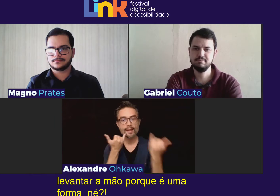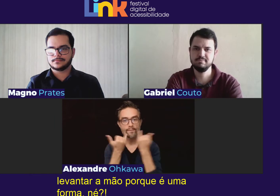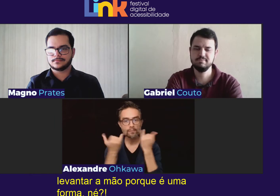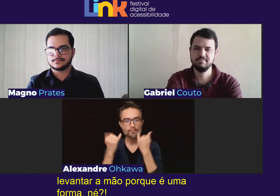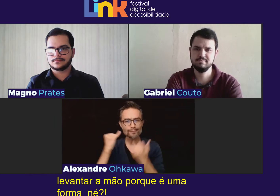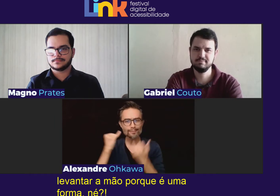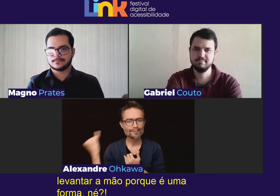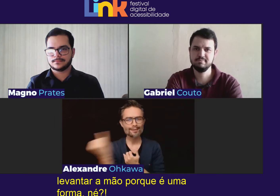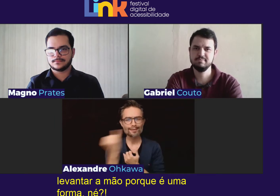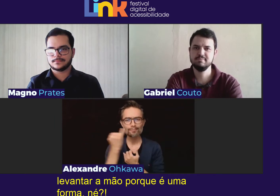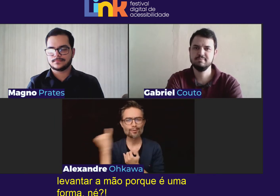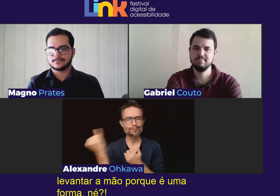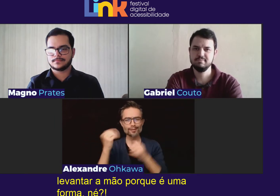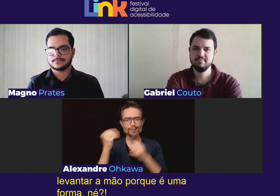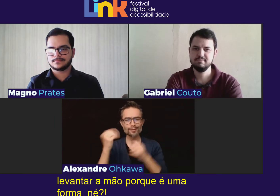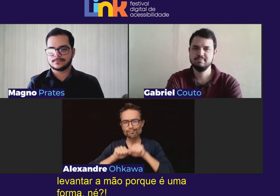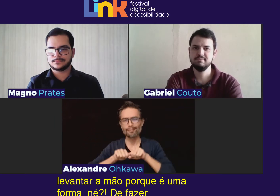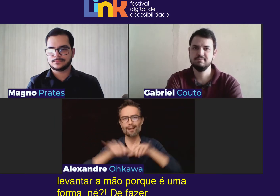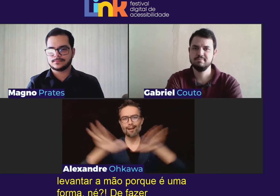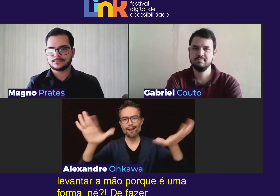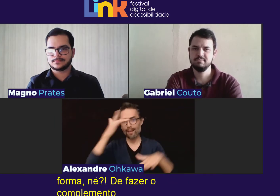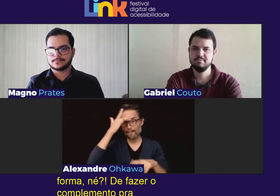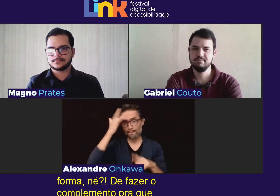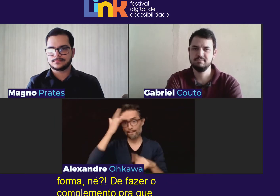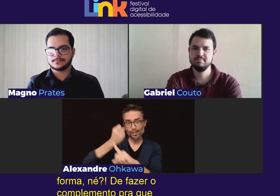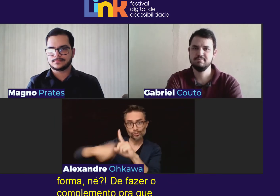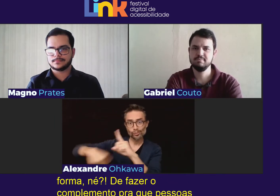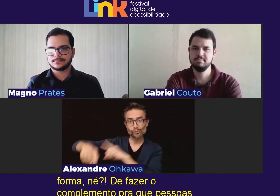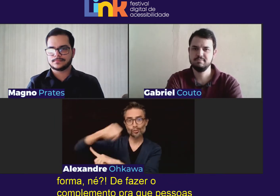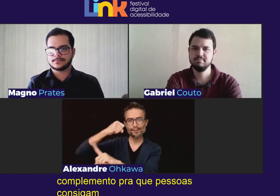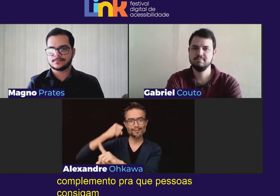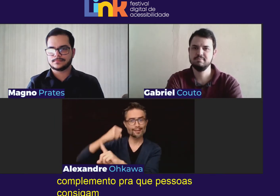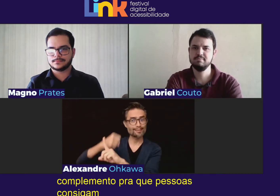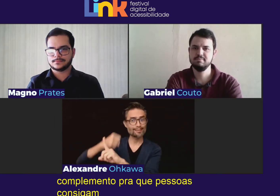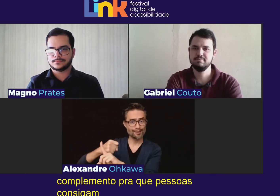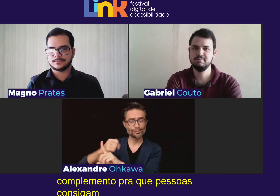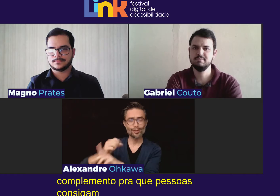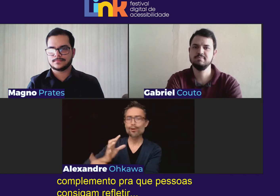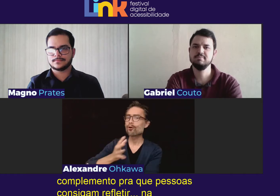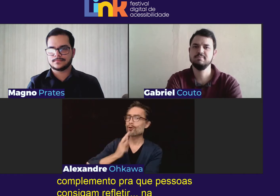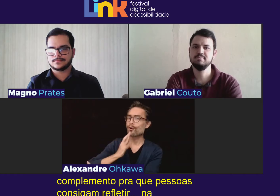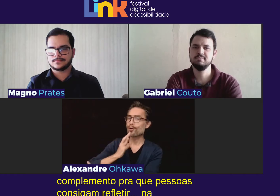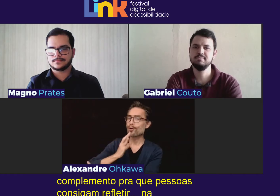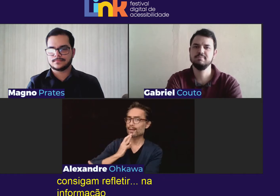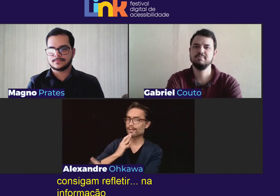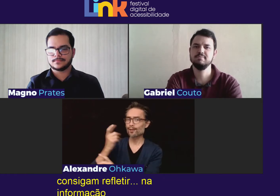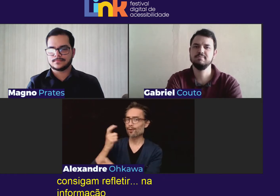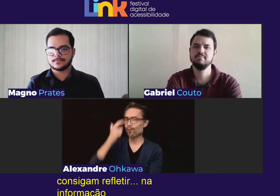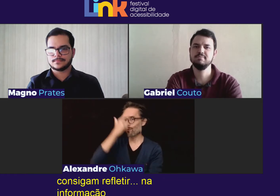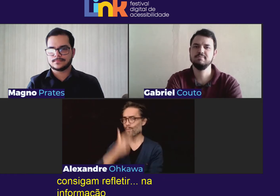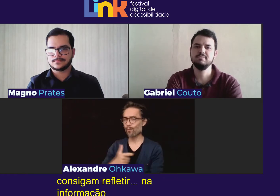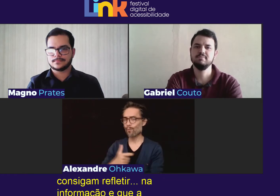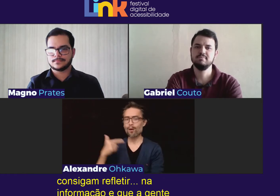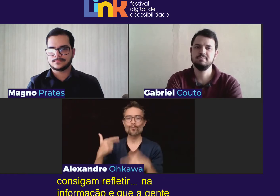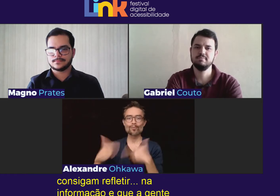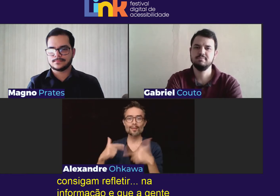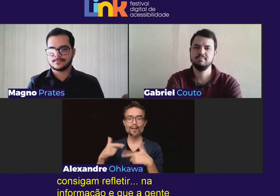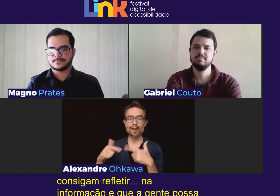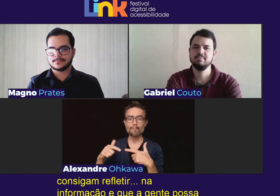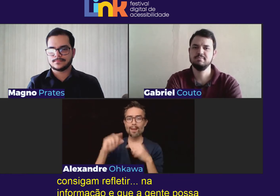para que as pessoas consigam refletir na informação e que a gente possa compartilhar com a sociedade, para que a